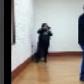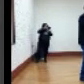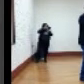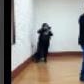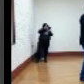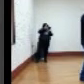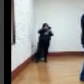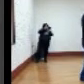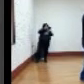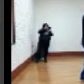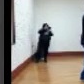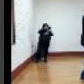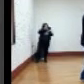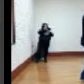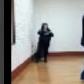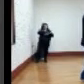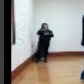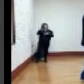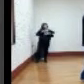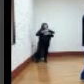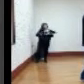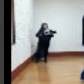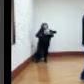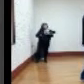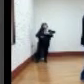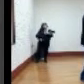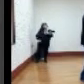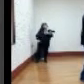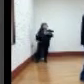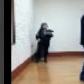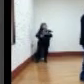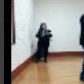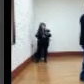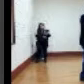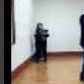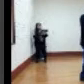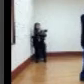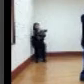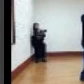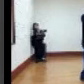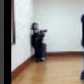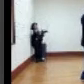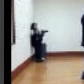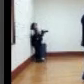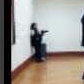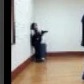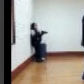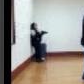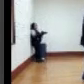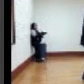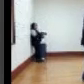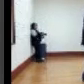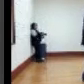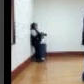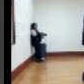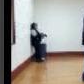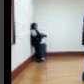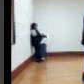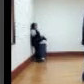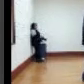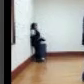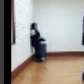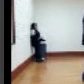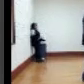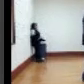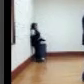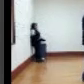quería tampoco, ¿ya estoy en línea? ¿Ya? Ok. No quería dejar a Oliver, pero yo no era apto en el tema.